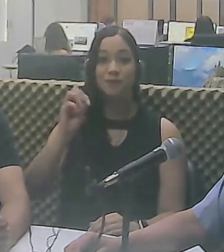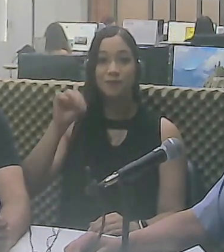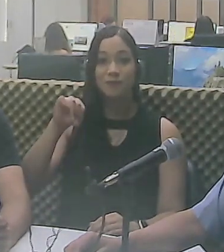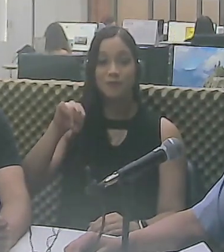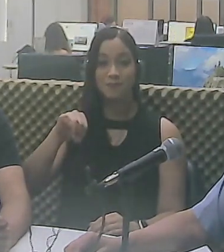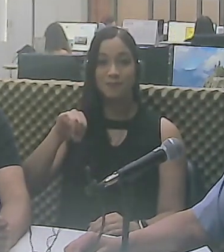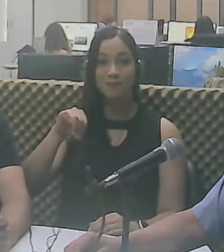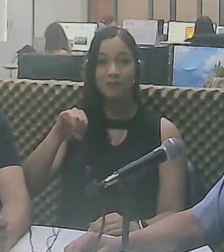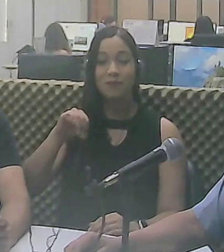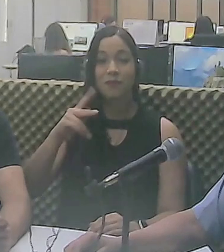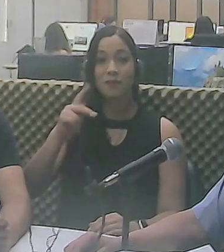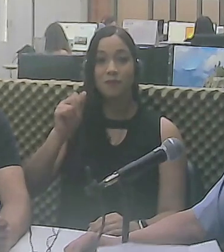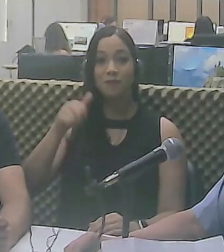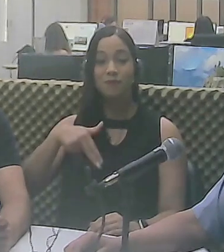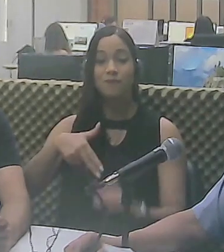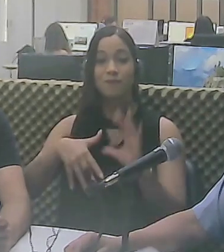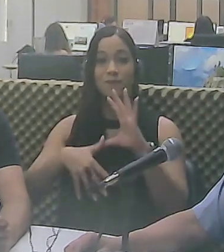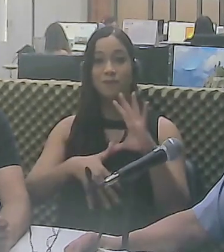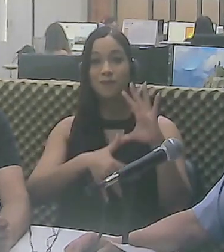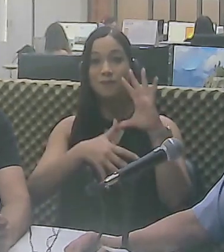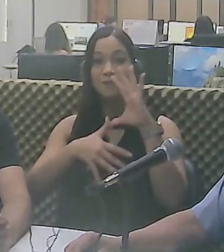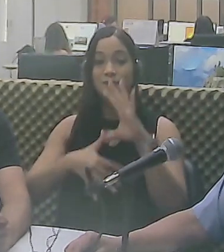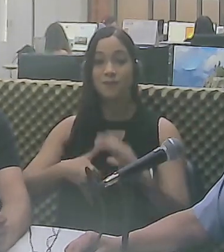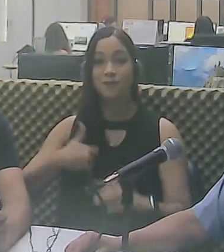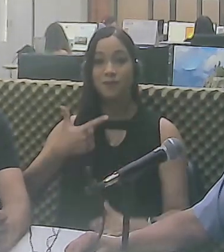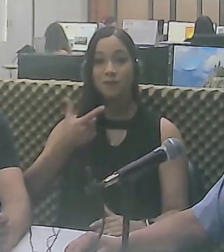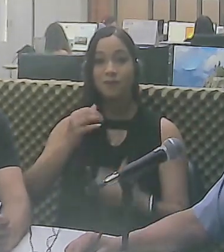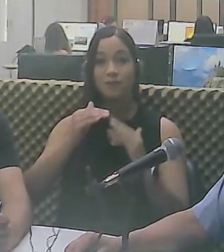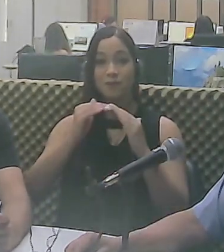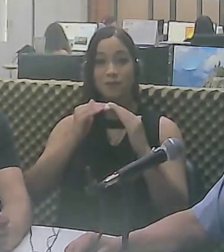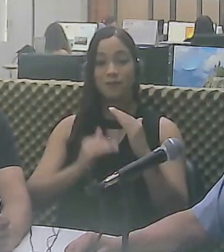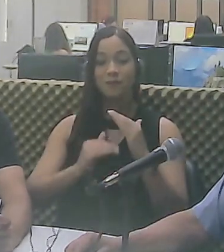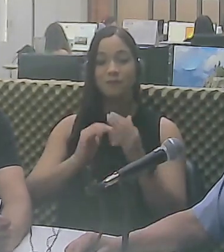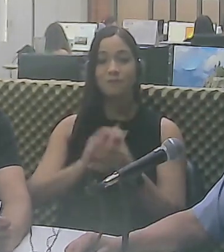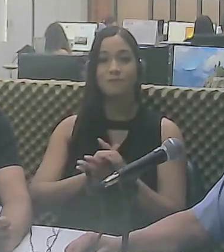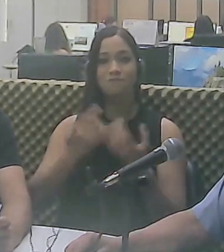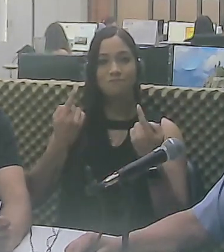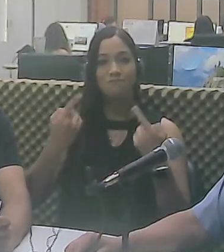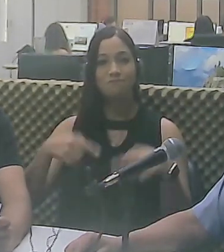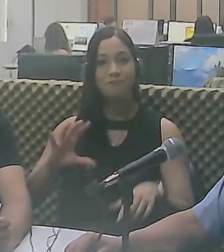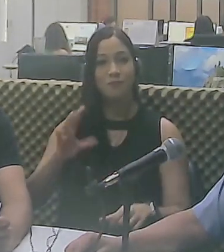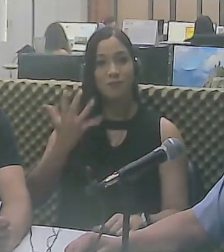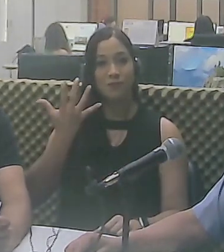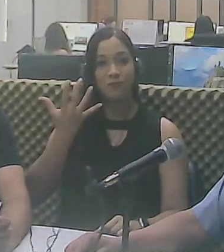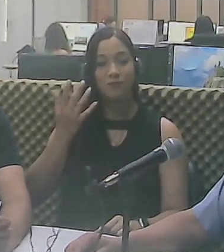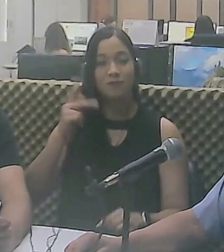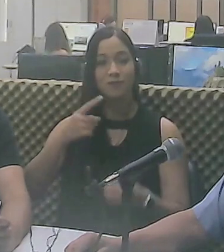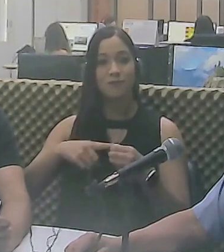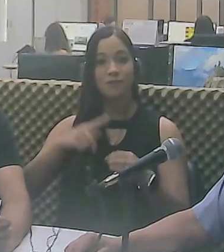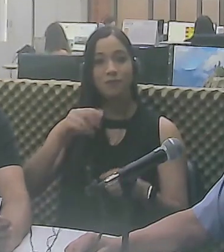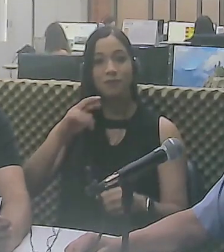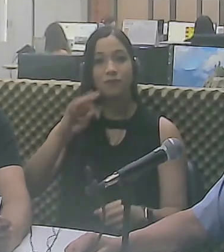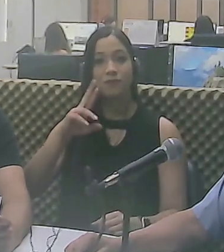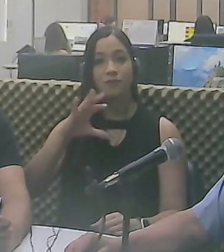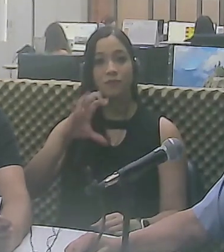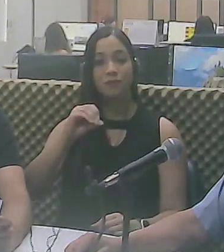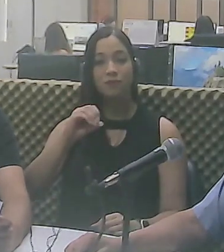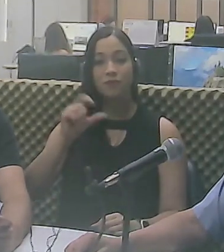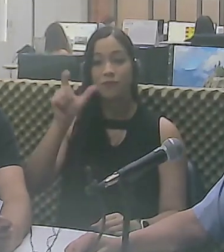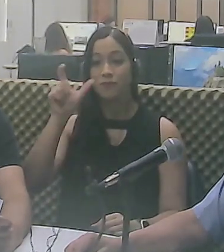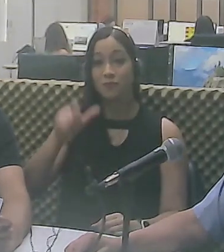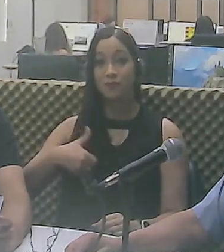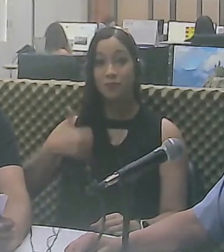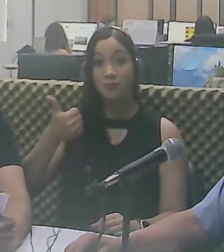metros rasos no Panamericano de atletismo sub-20 a competição foi realizada em Porto Rico e uberlandense de